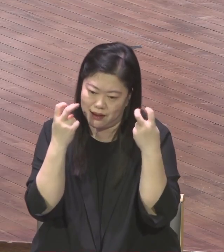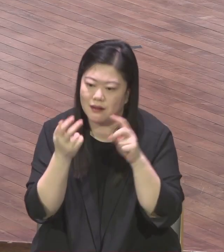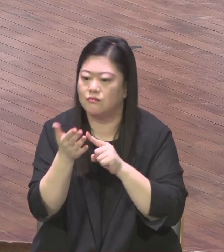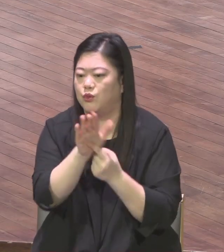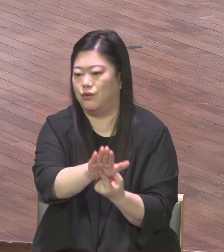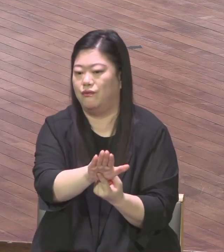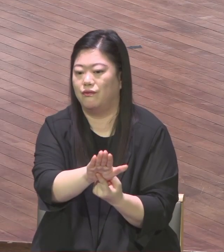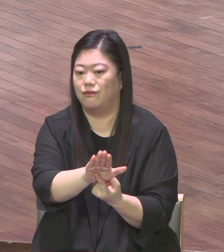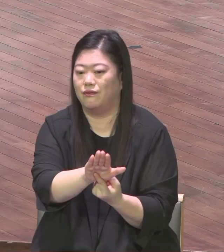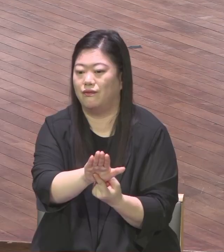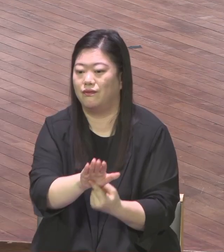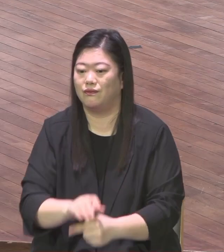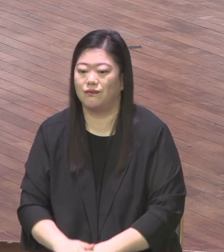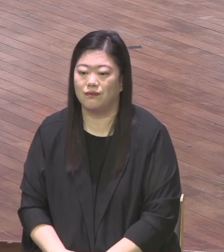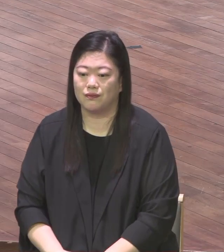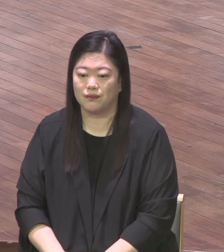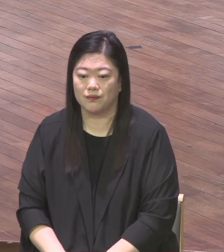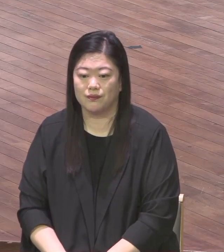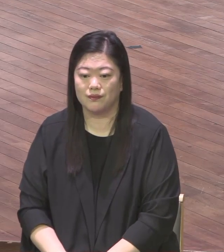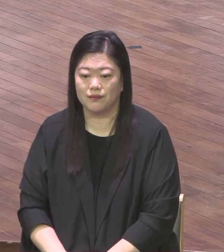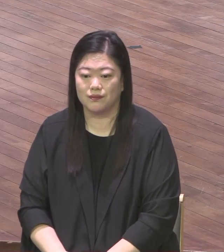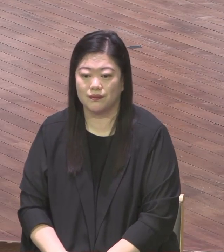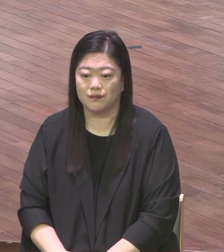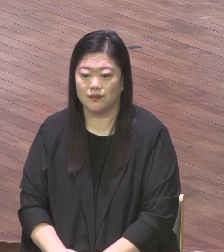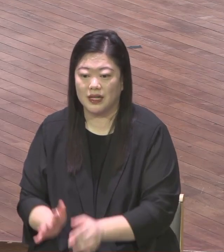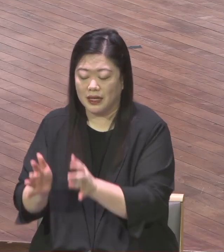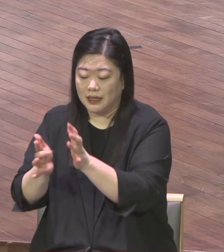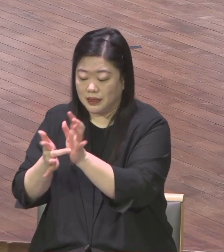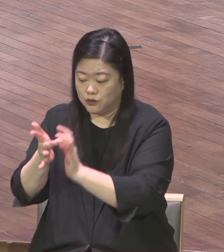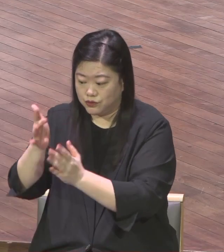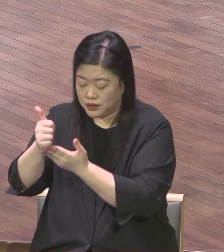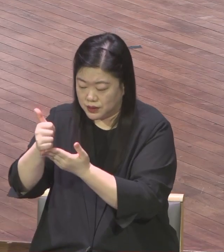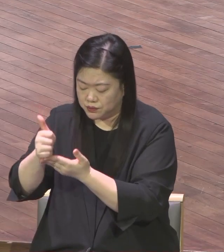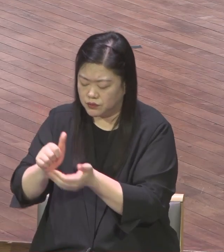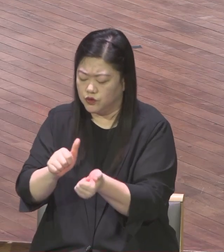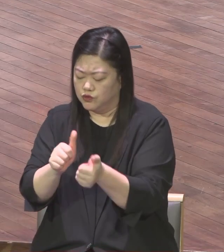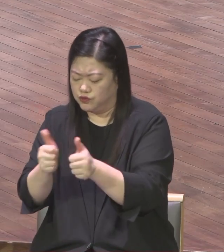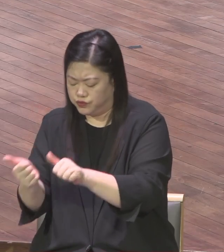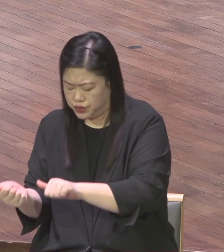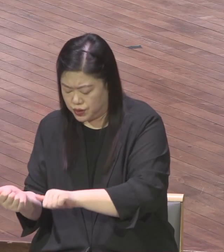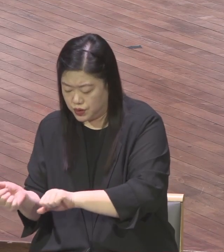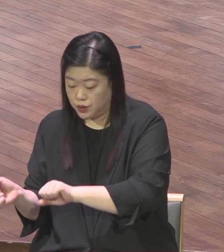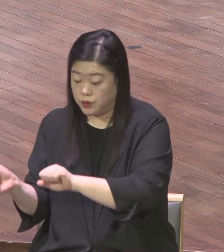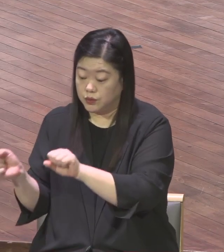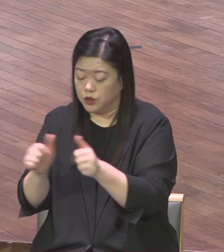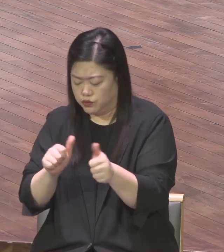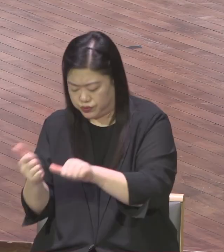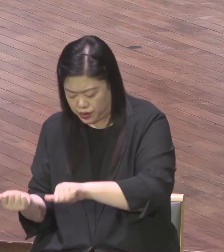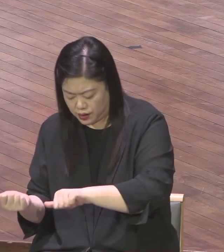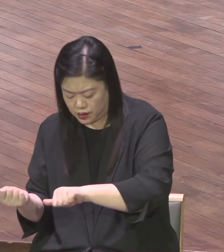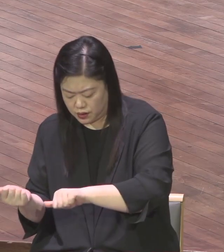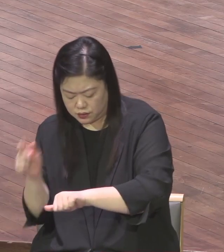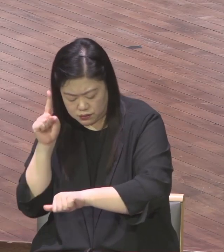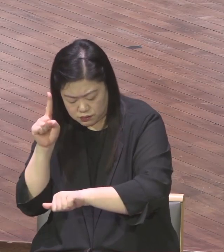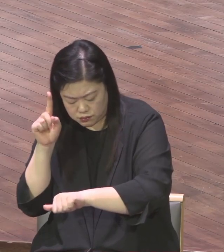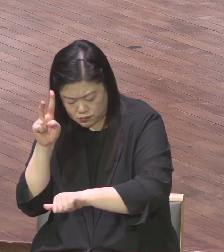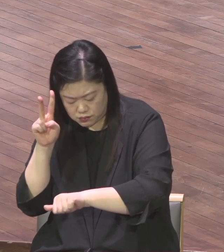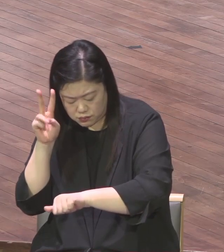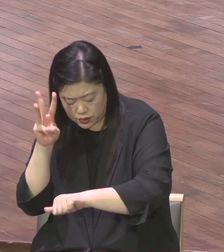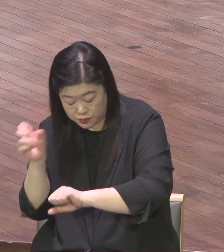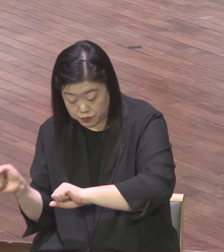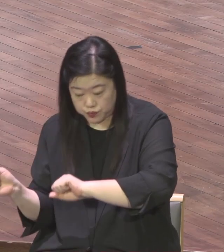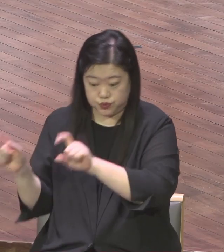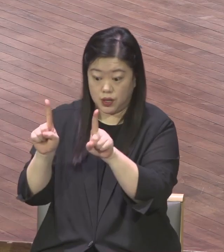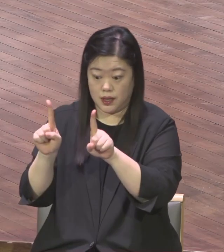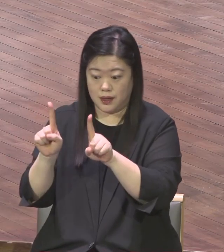밝히고 있어요. 예수 그리스도께서 부활하셔서 잠자는 자들의 첫 열매가 되신